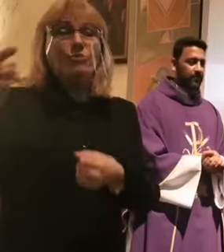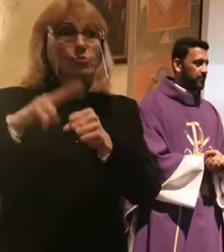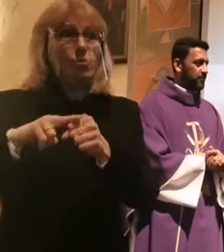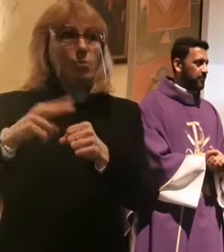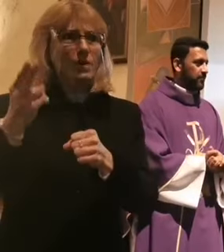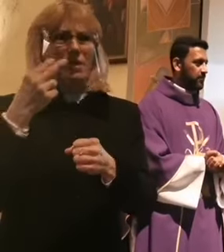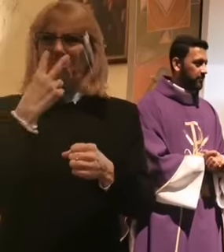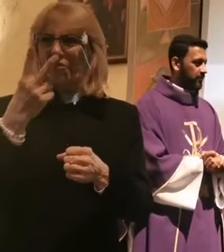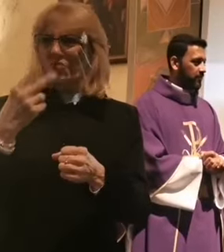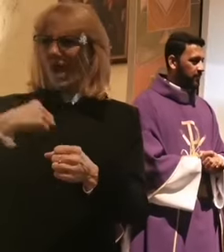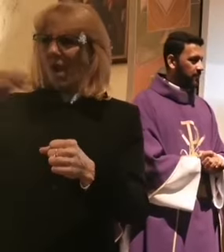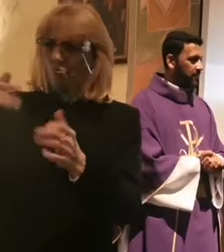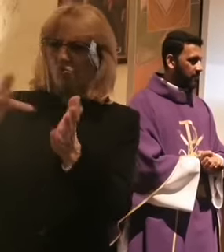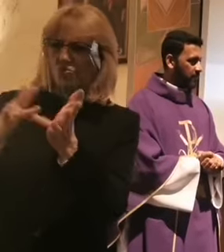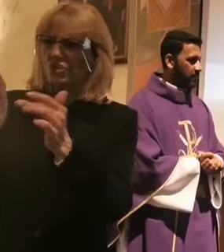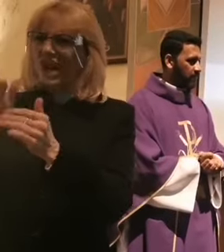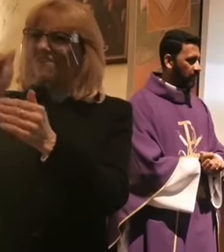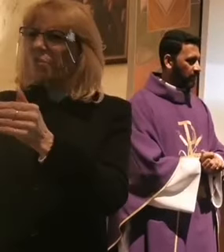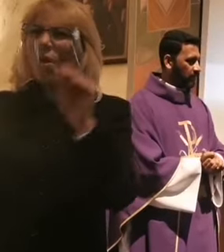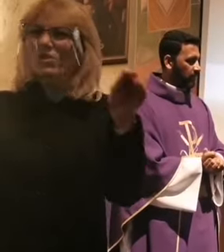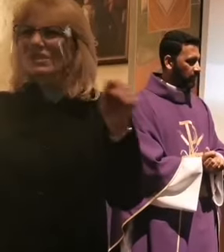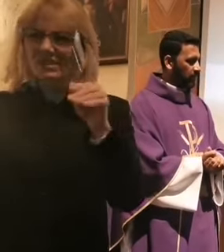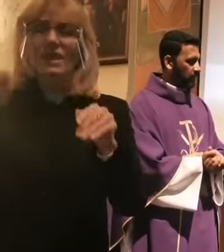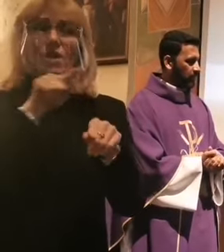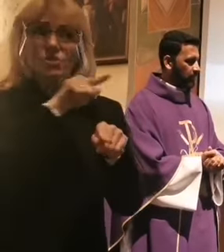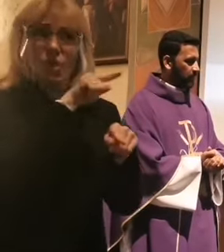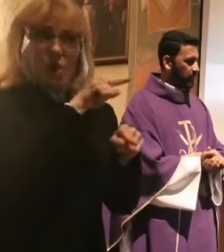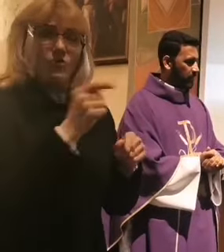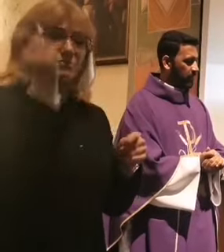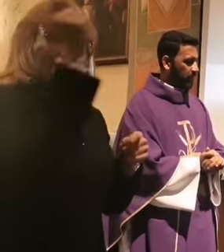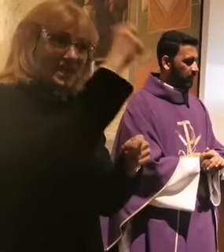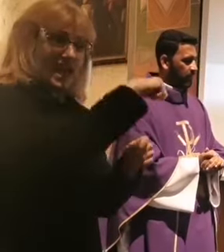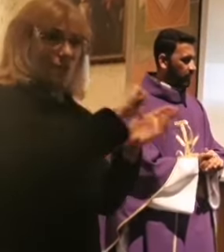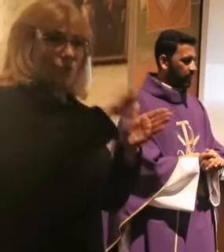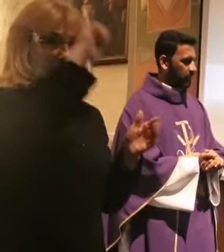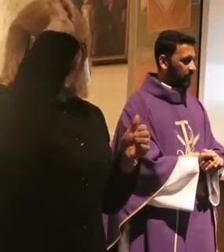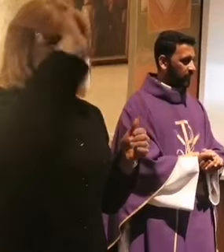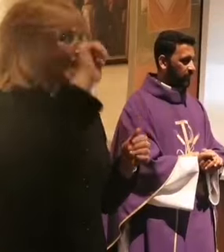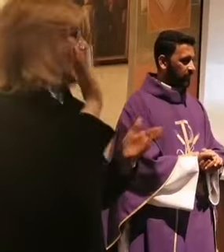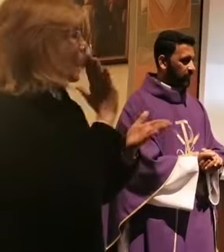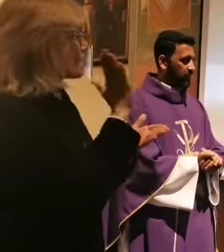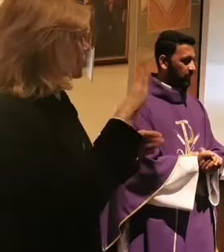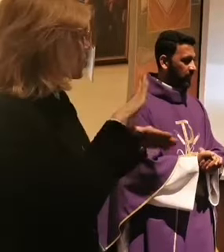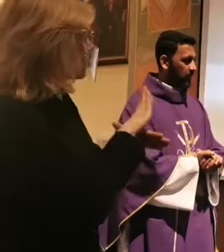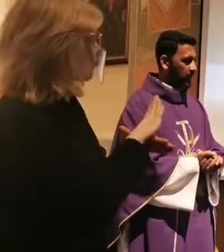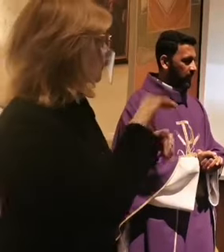zmartwychwstanie Jezusa. A potem, zobaczcie, w 52 roku oddał życie